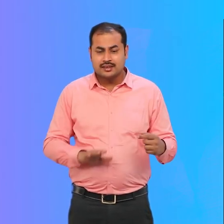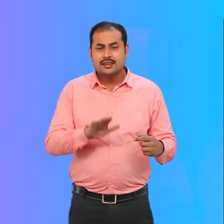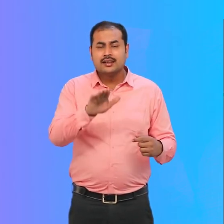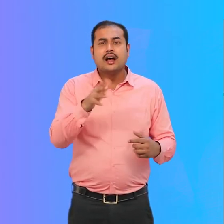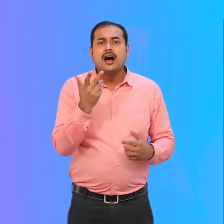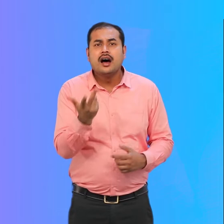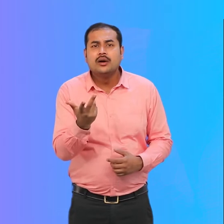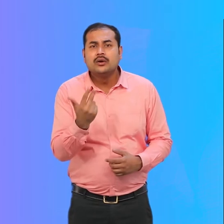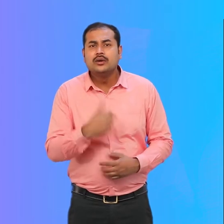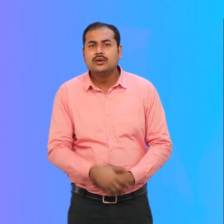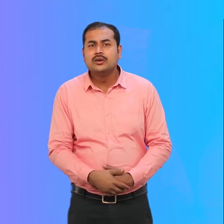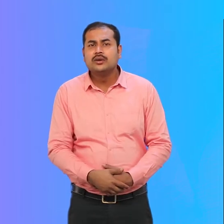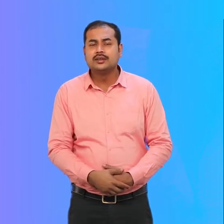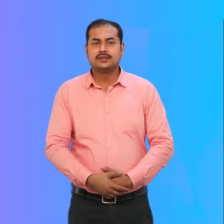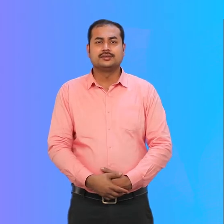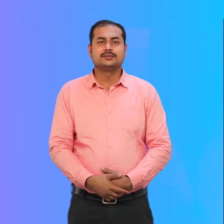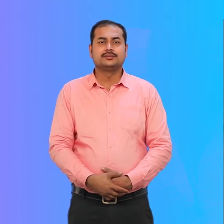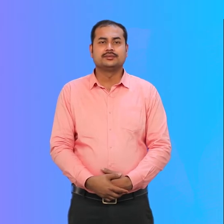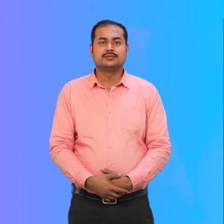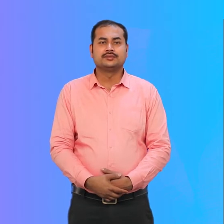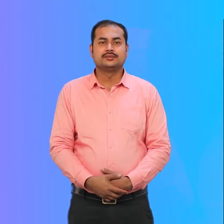साथ बस में कैसे चल पाएगी